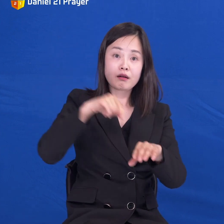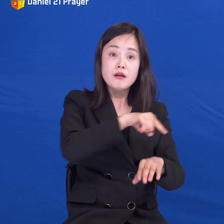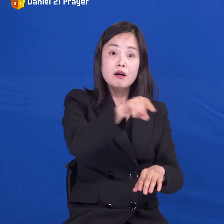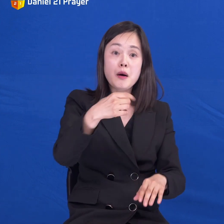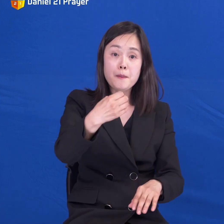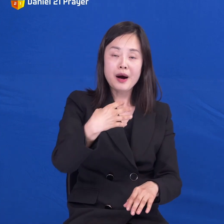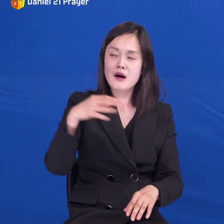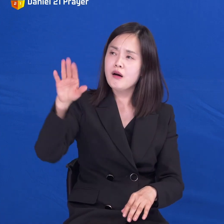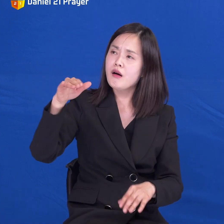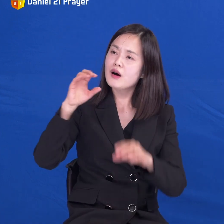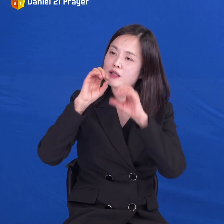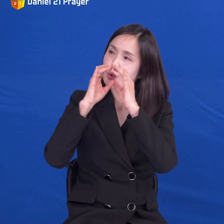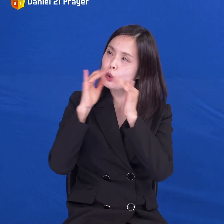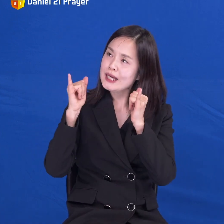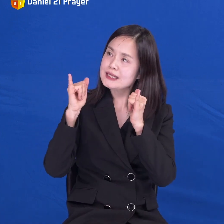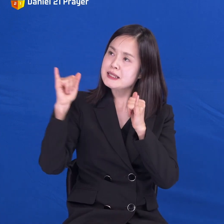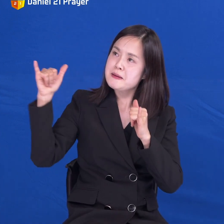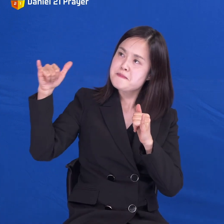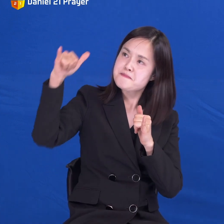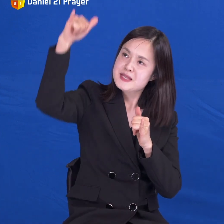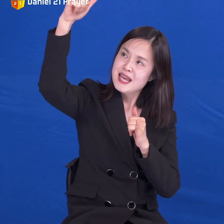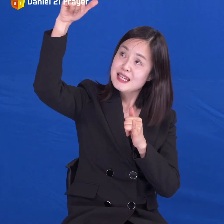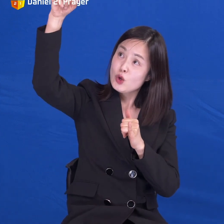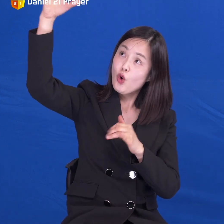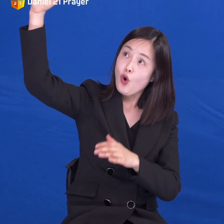들어가면 어떠겠습니까? 이리 제안을 하는 거예요.